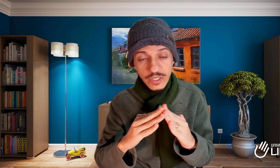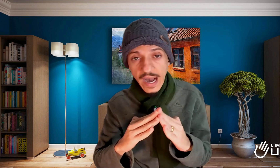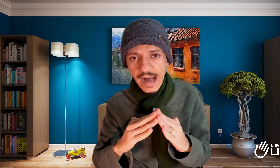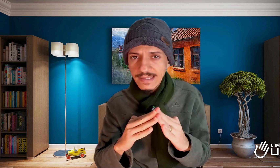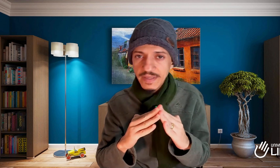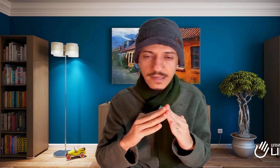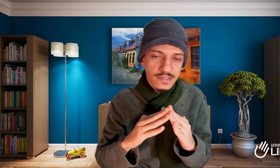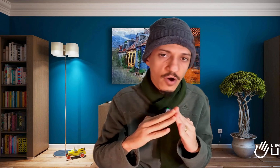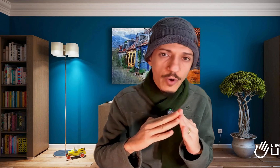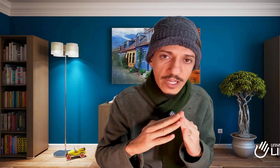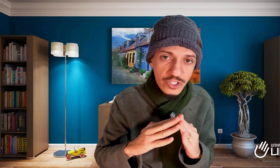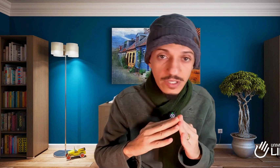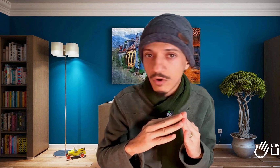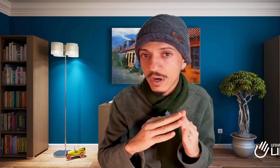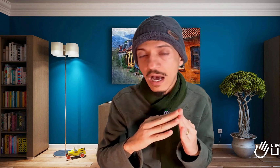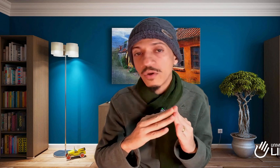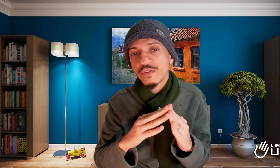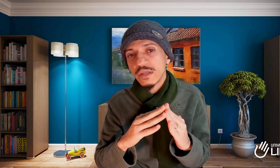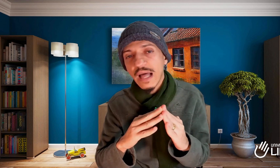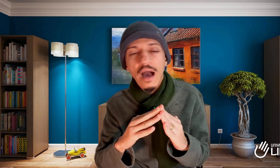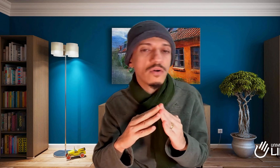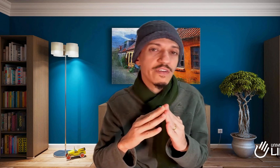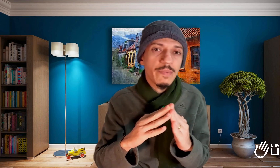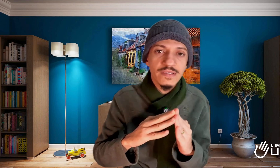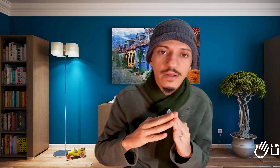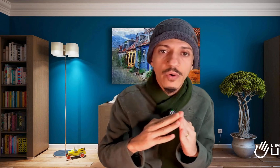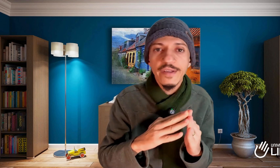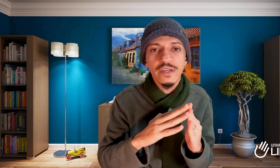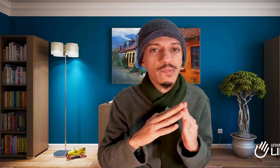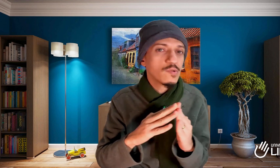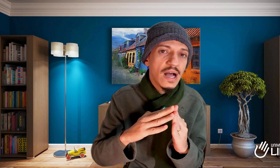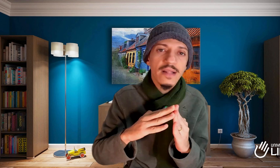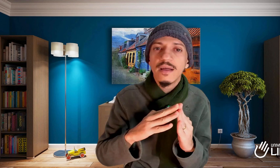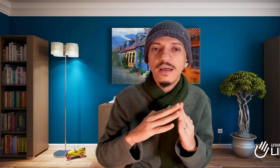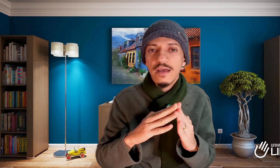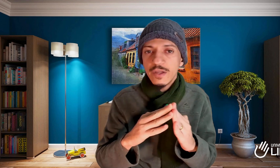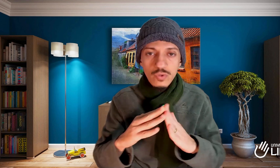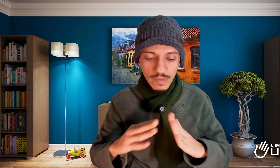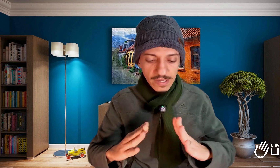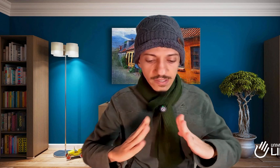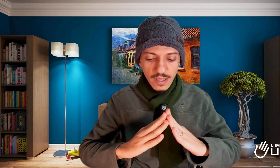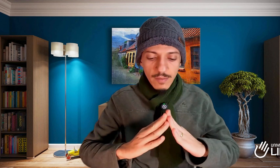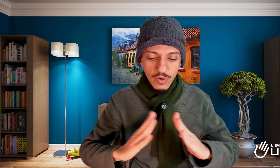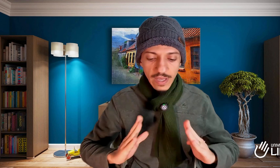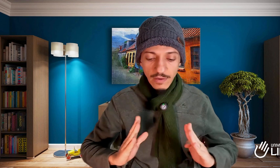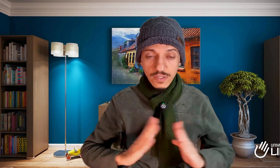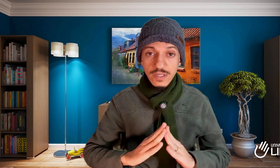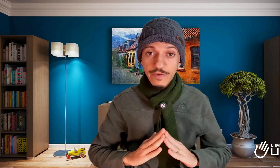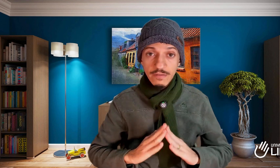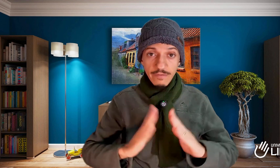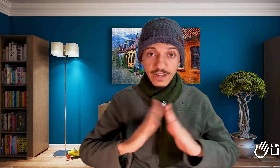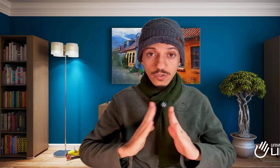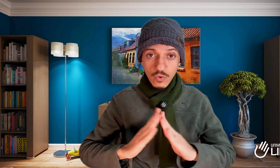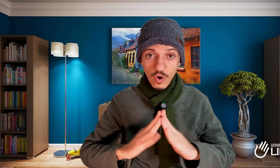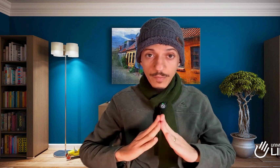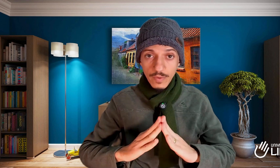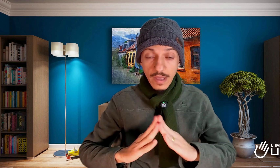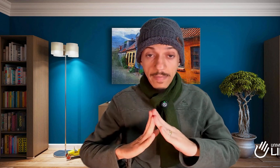casa, habitação, moradia, o local onde você está, onde você vai passar a noite, a pousada e tudo mais. Porque ele é um sinal feito na frente do corpo, mas o